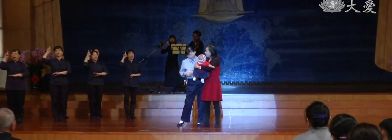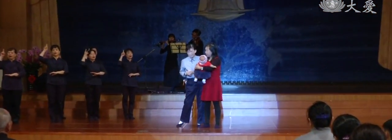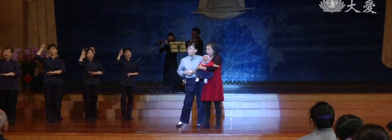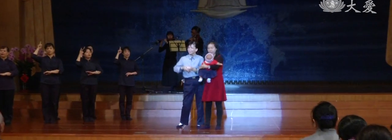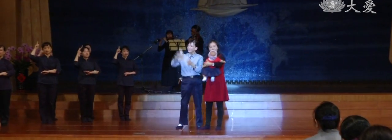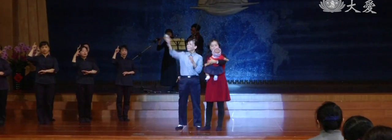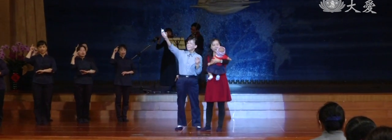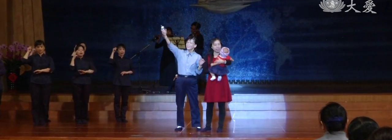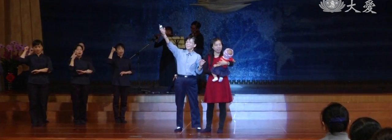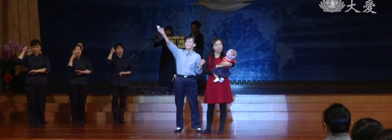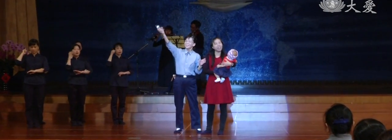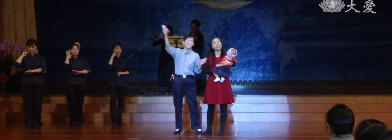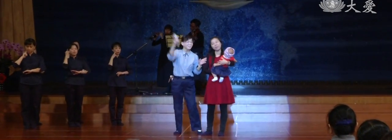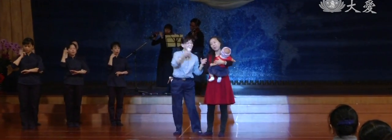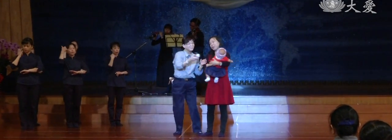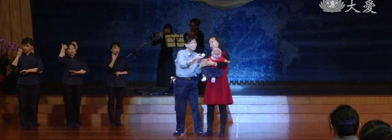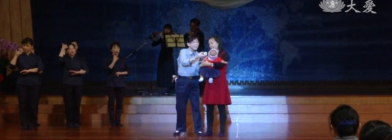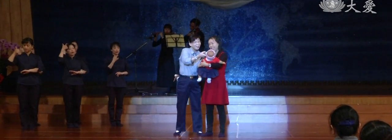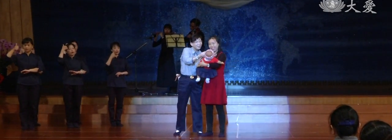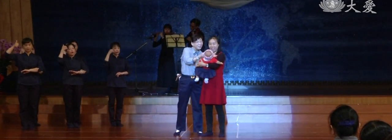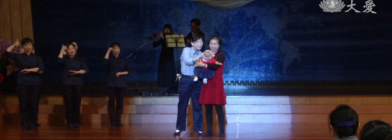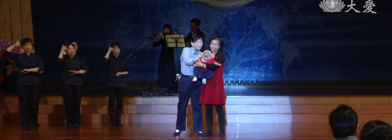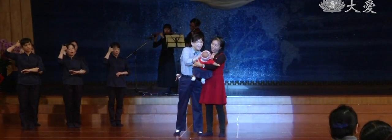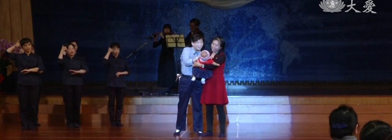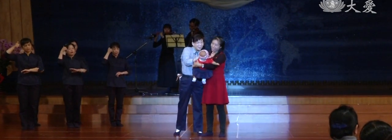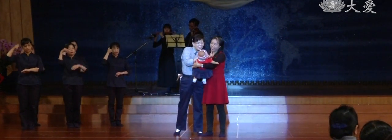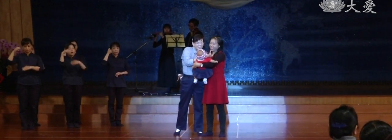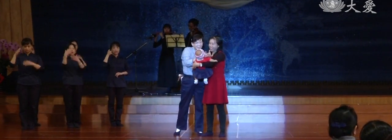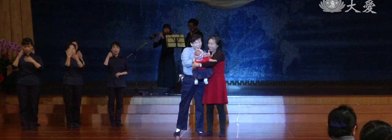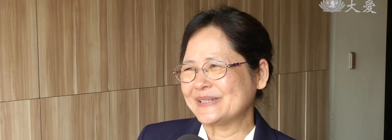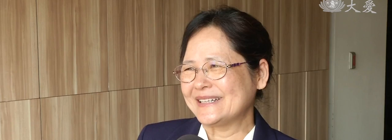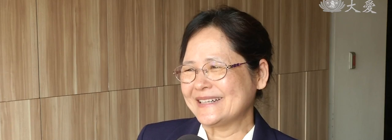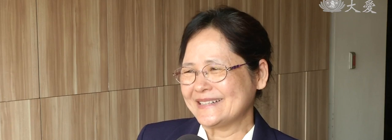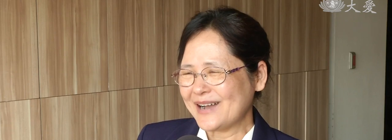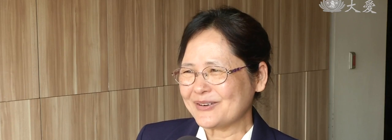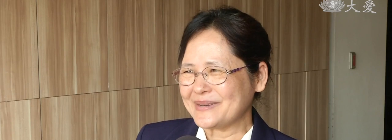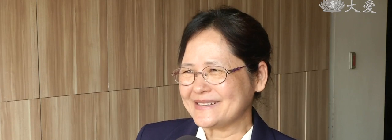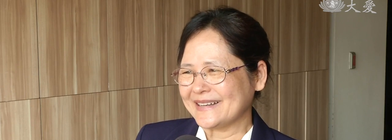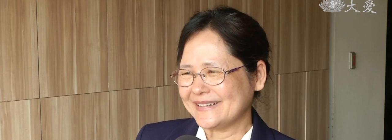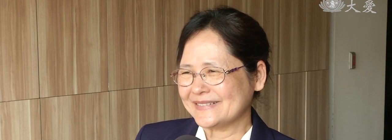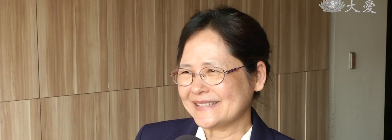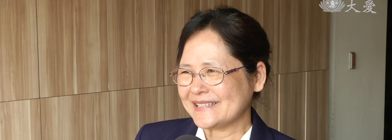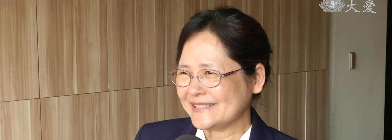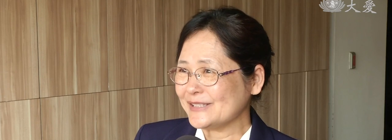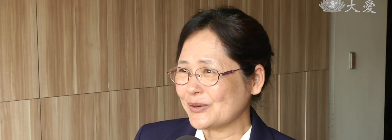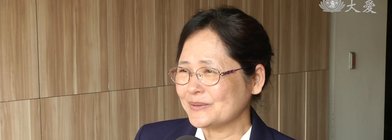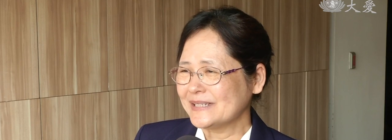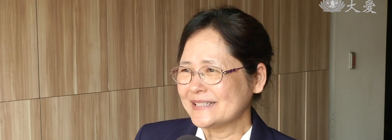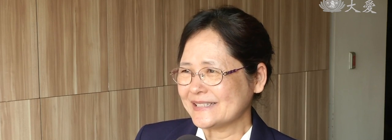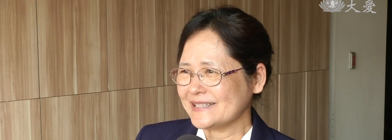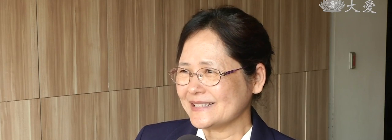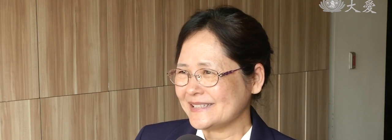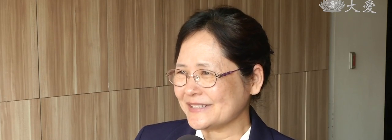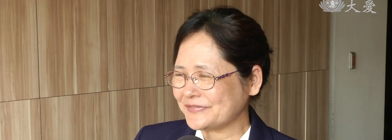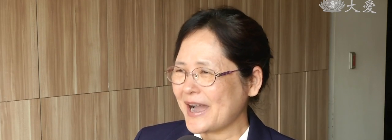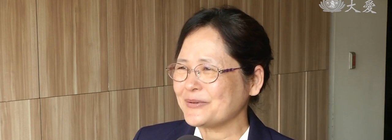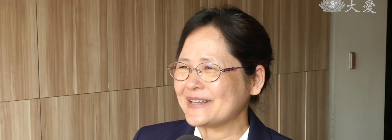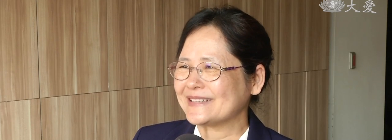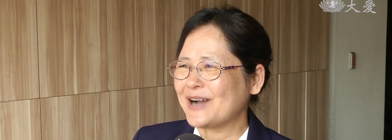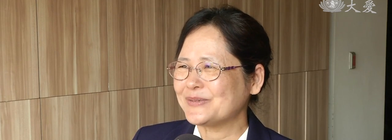同的道心，让我们那个道心越坚固，让我们能够在心中真的自己发愿，然后去